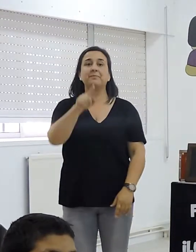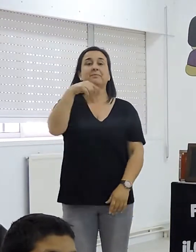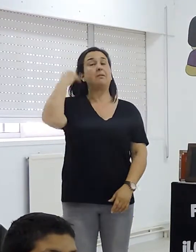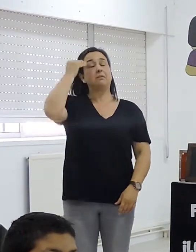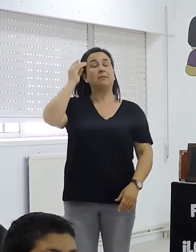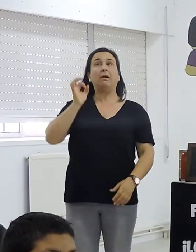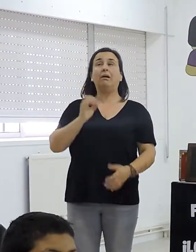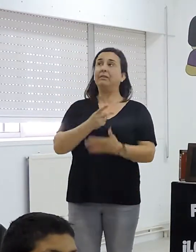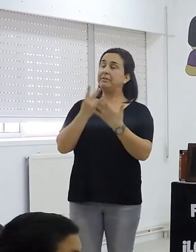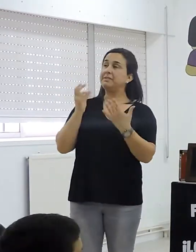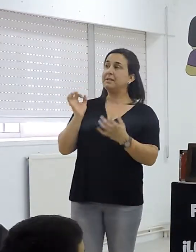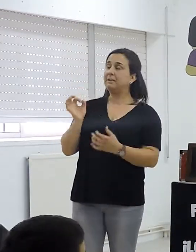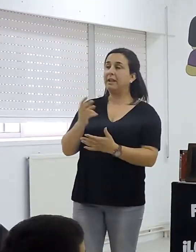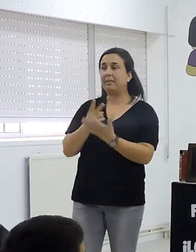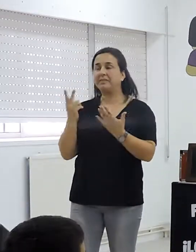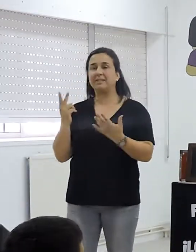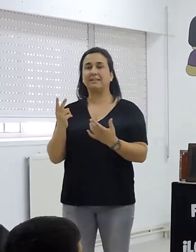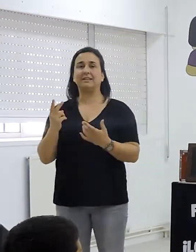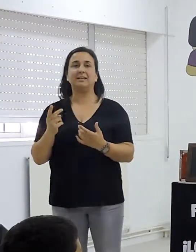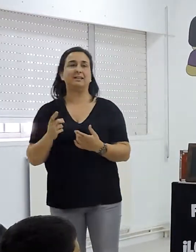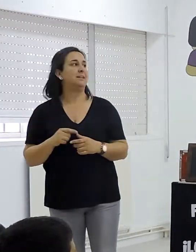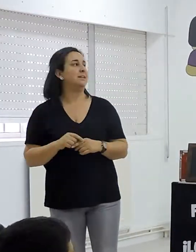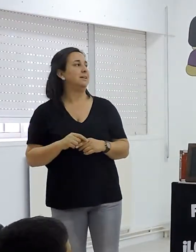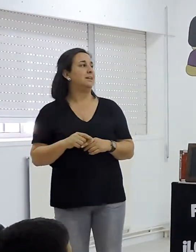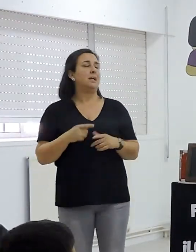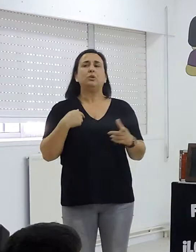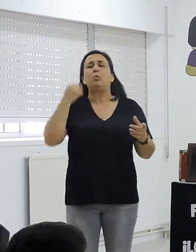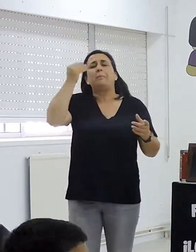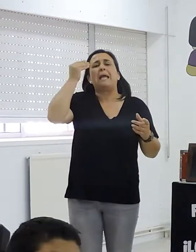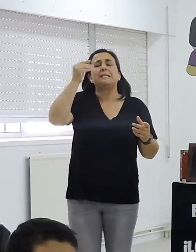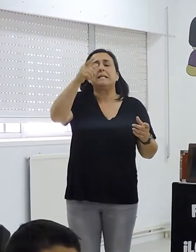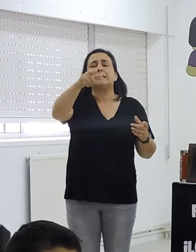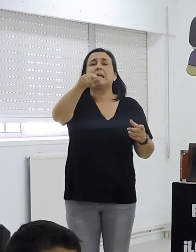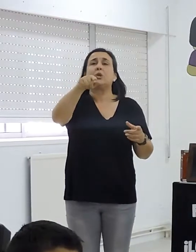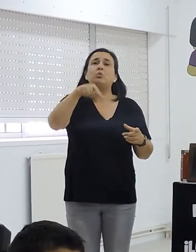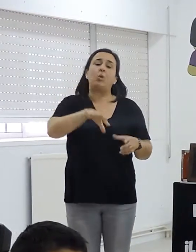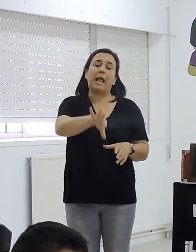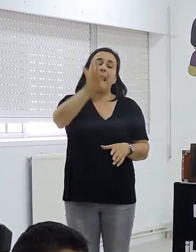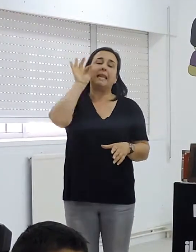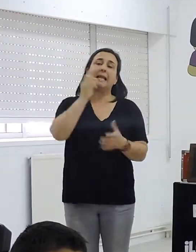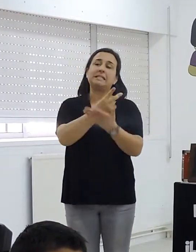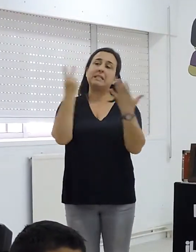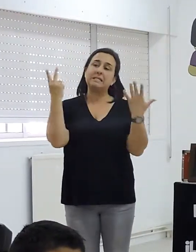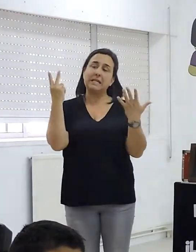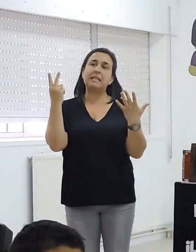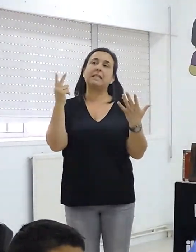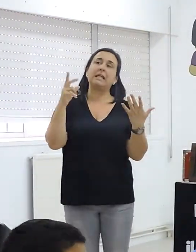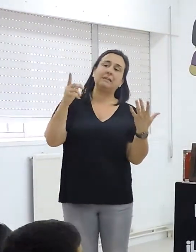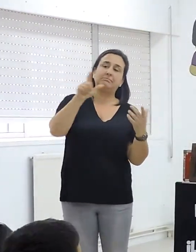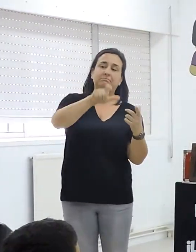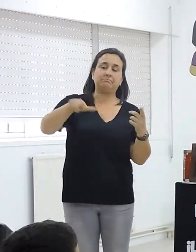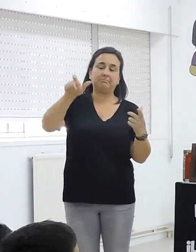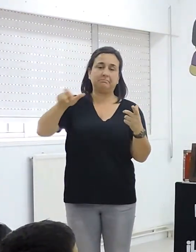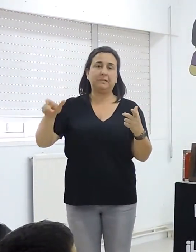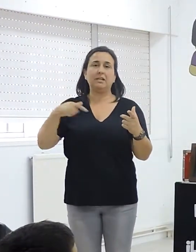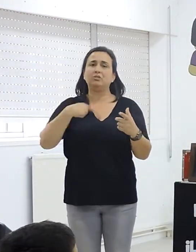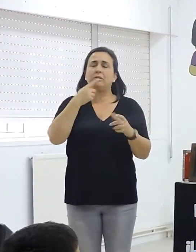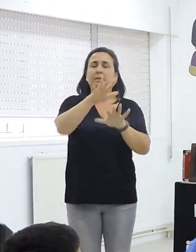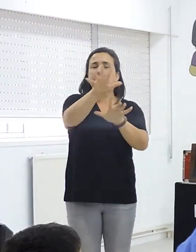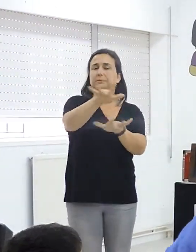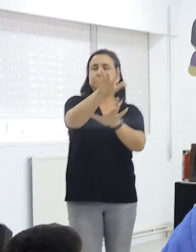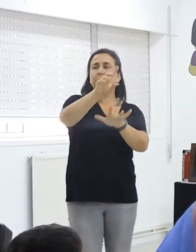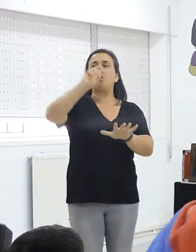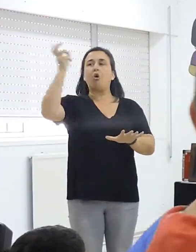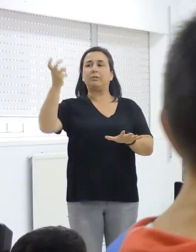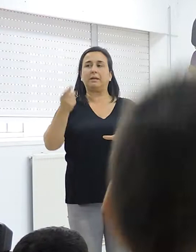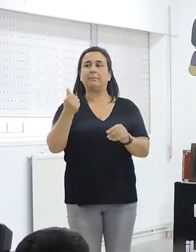17. No, esto es un espectáculo de magia y pensarás que a lo mejor si eliges ese número nadie se sorprende, así que de verdad, con total libertad. Yo te sugestionaré de otra manera más